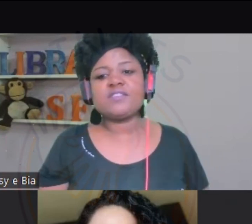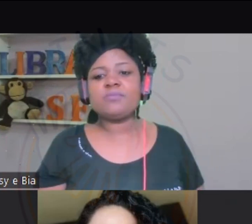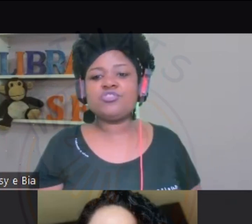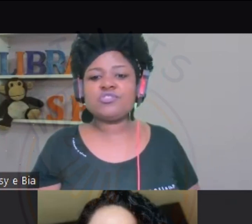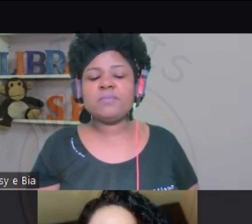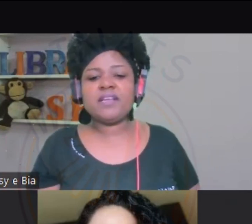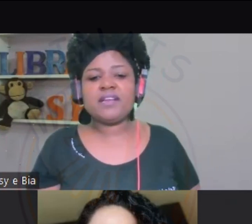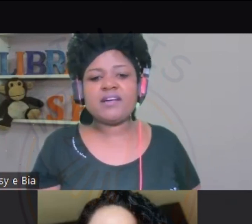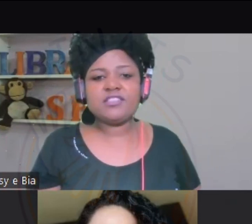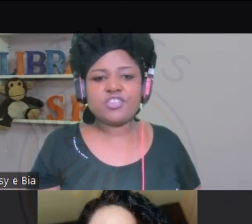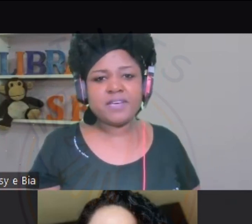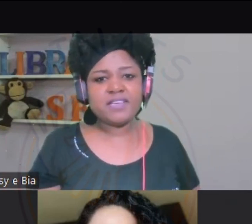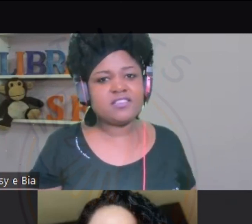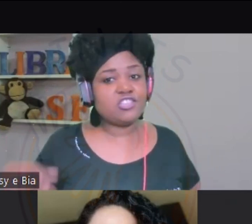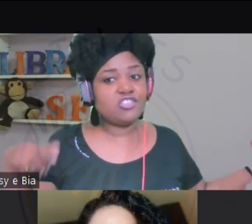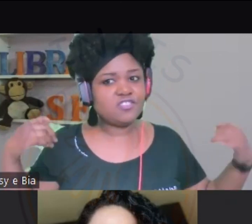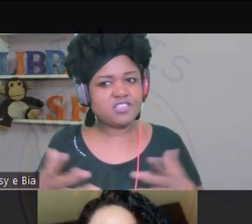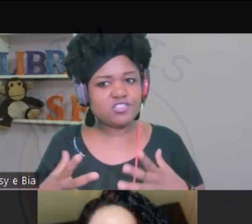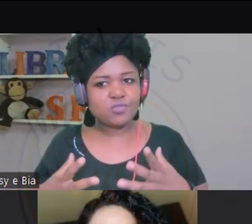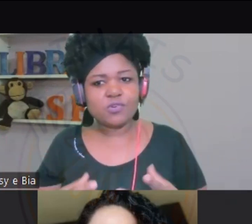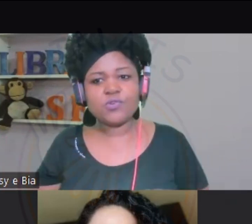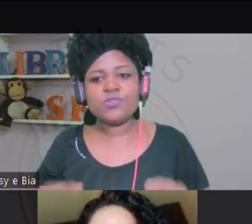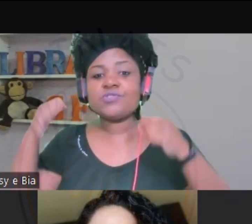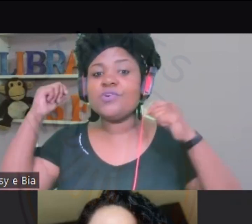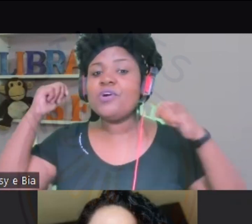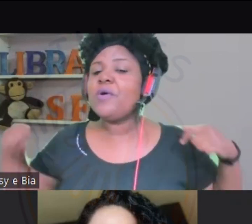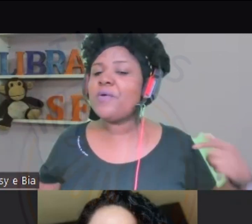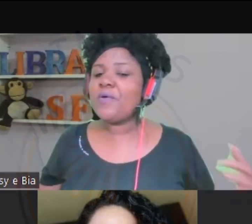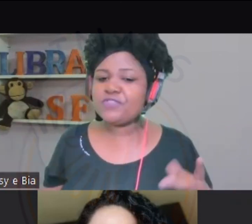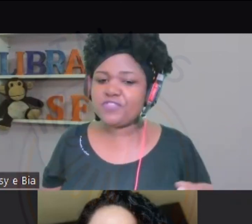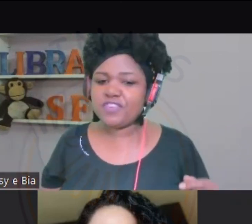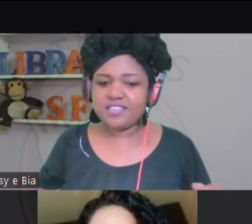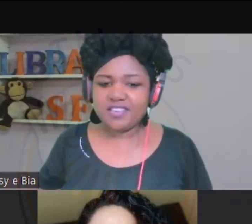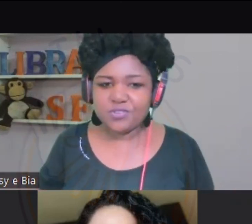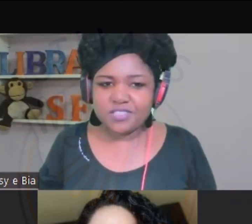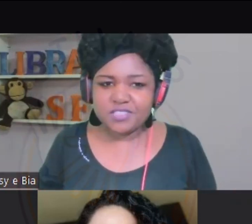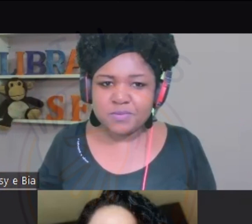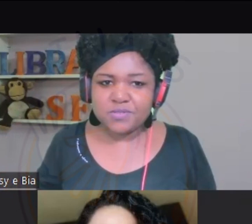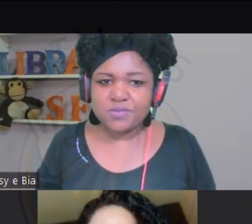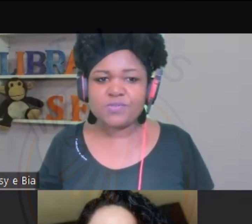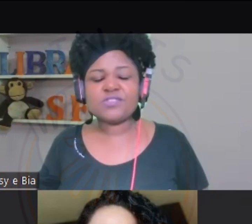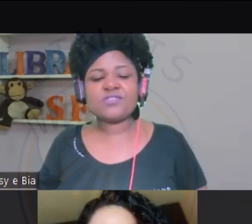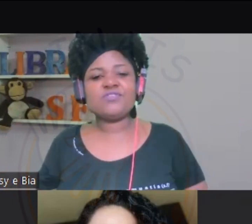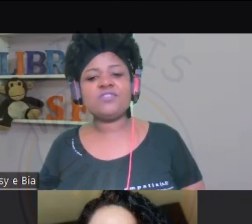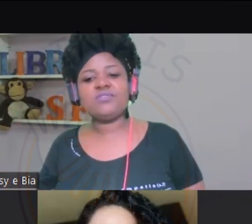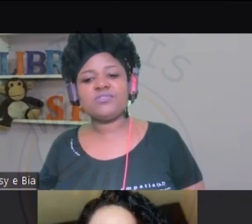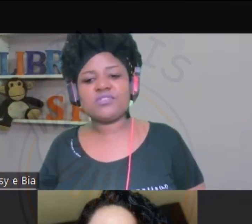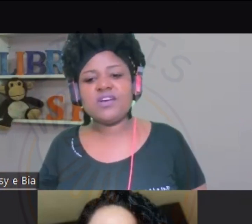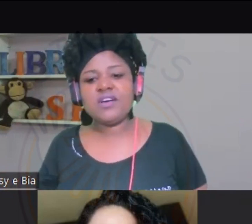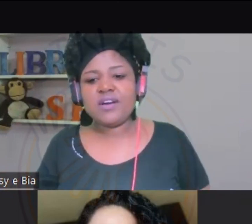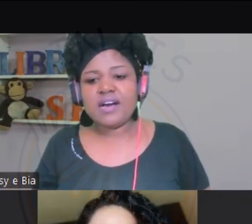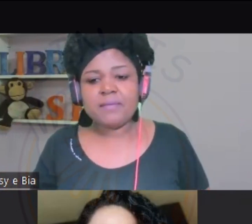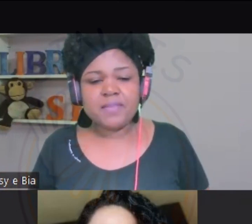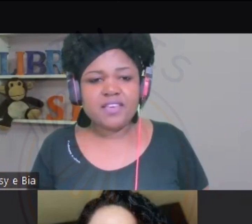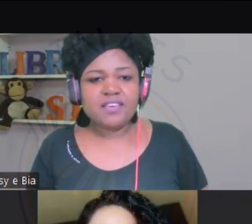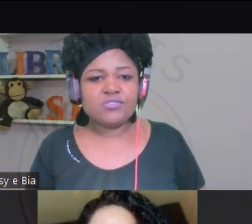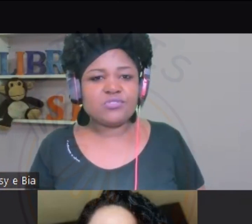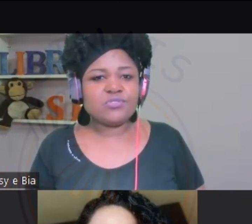vamos descobrir na aula de amanhã, gente. Estejam conosco, convidem outras pessoas, convidem os amigos,